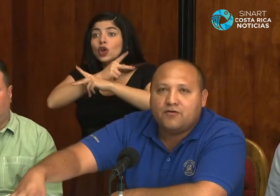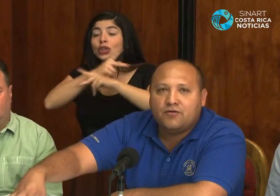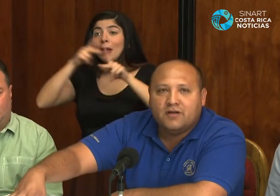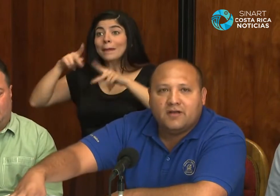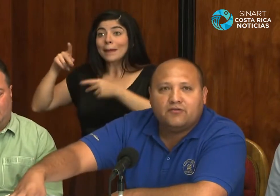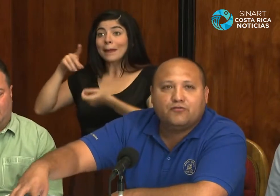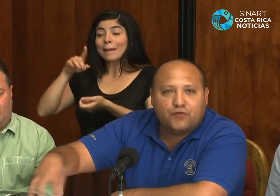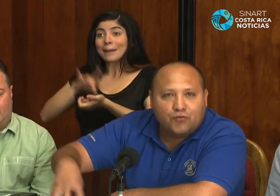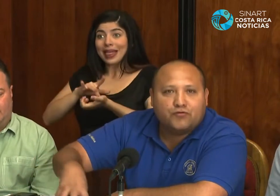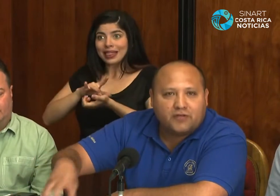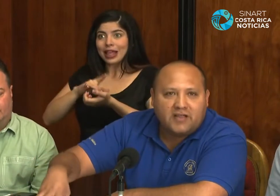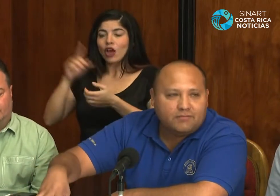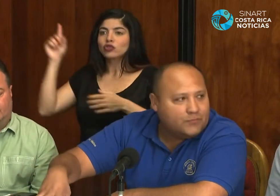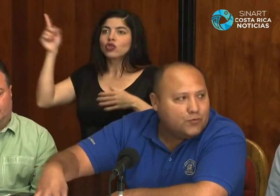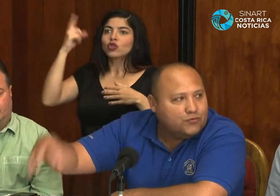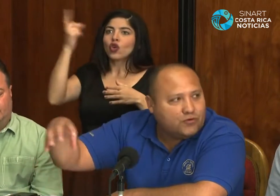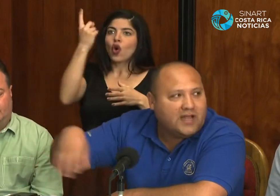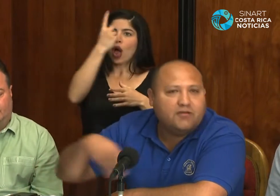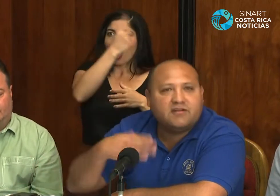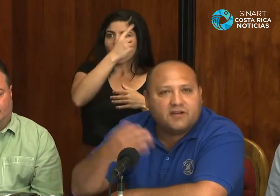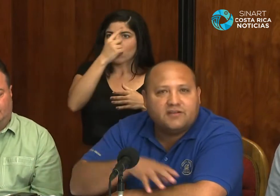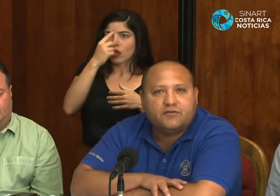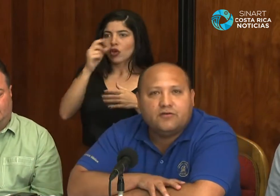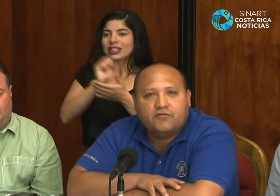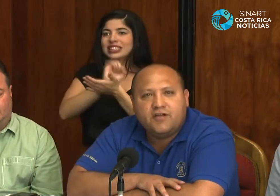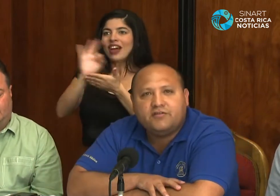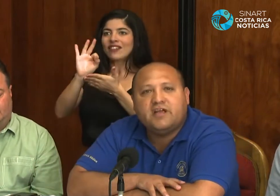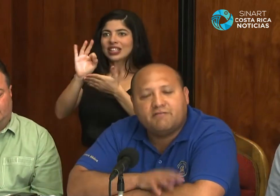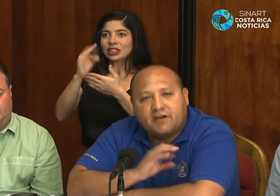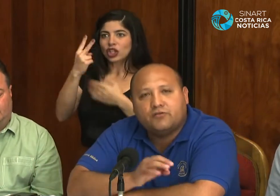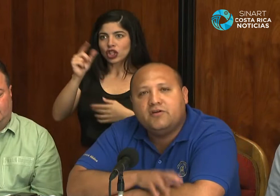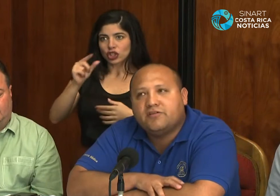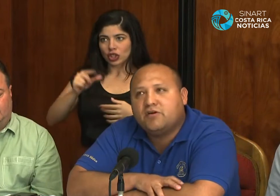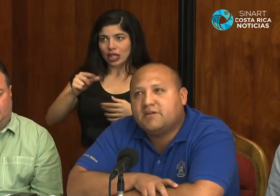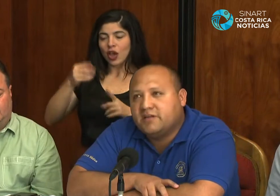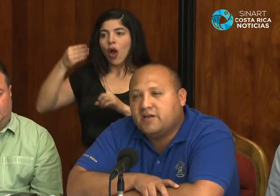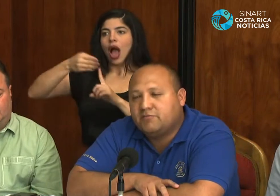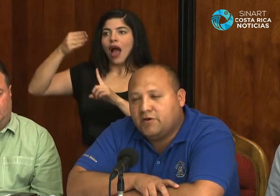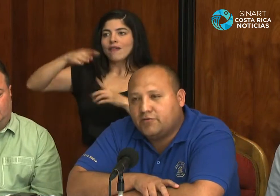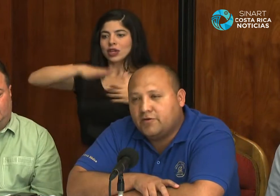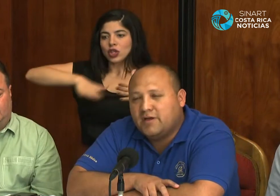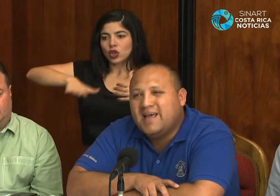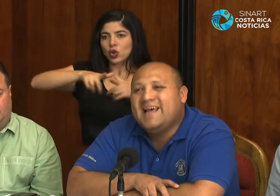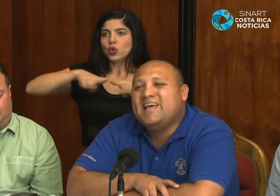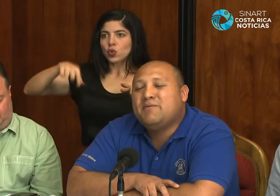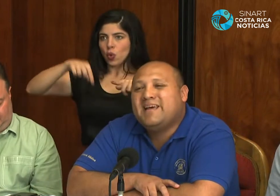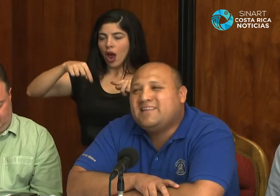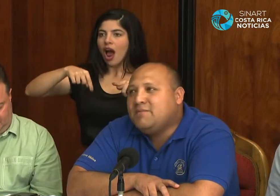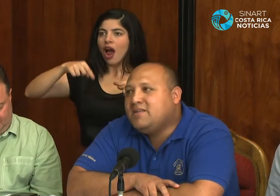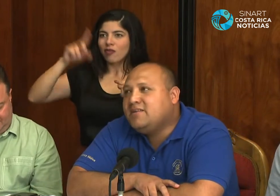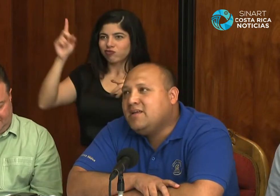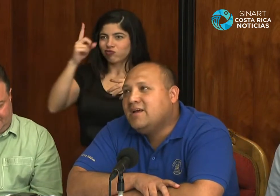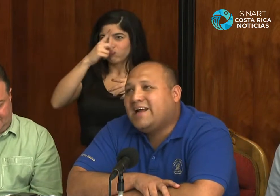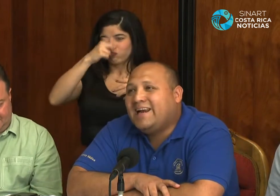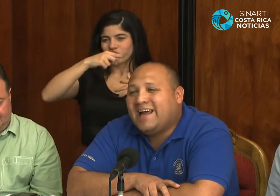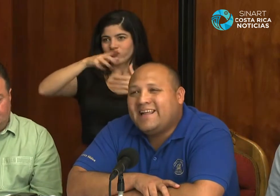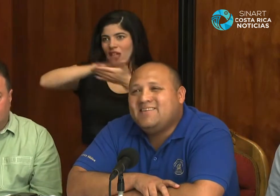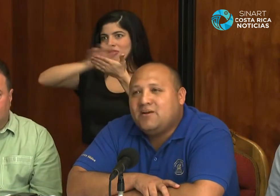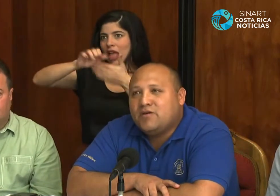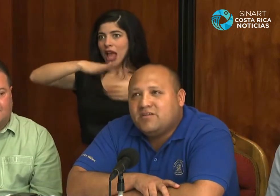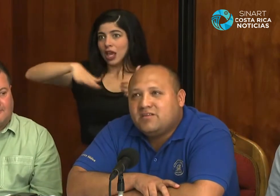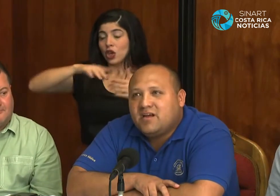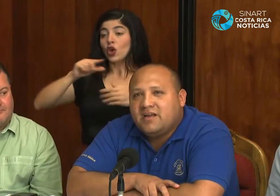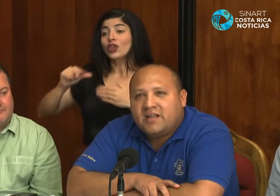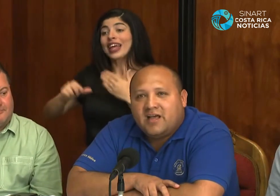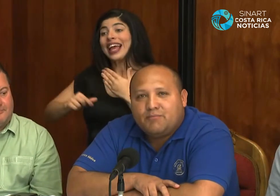personal médico, sufrió un tornado. Hubo un tornado en San Francisco de los Ríos y afectó el centro de almacenaje y distribución. Inmediatamente, la